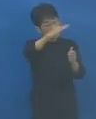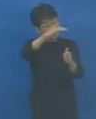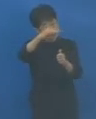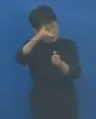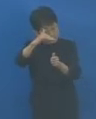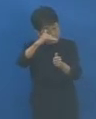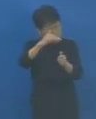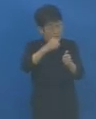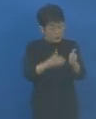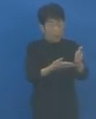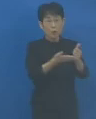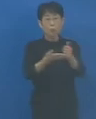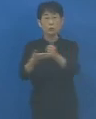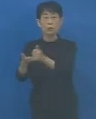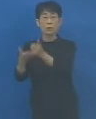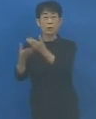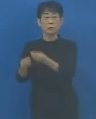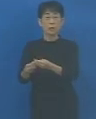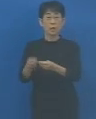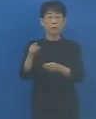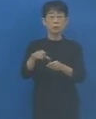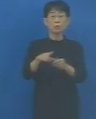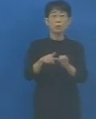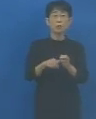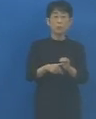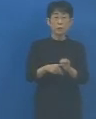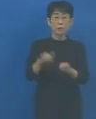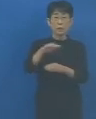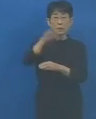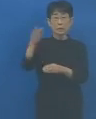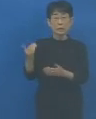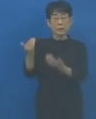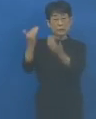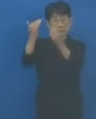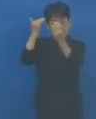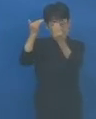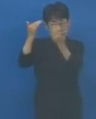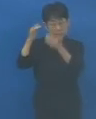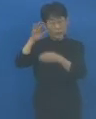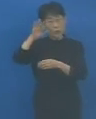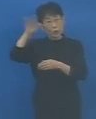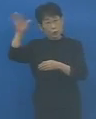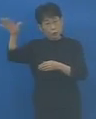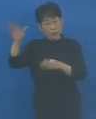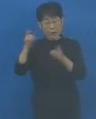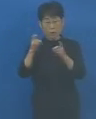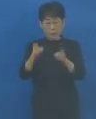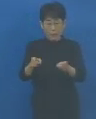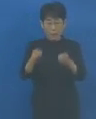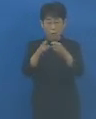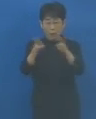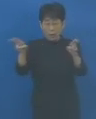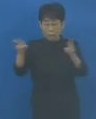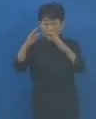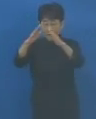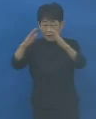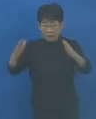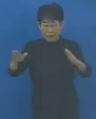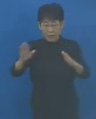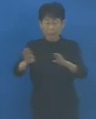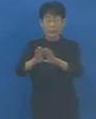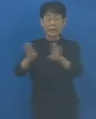特にこの平成9年に山陰夢港博があるので、ここに里帰りしませんかと、こういう